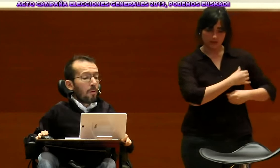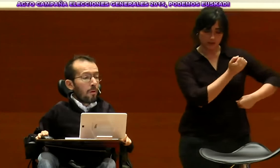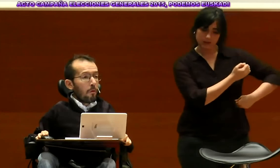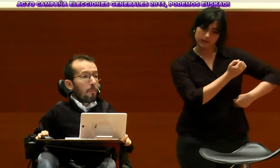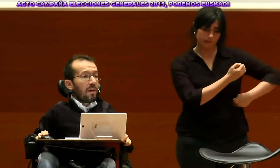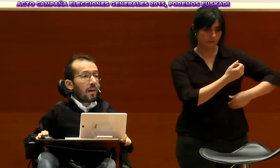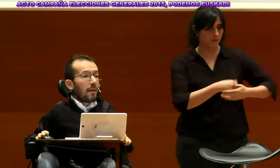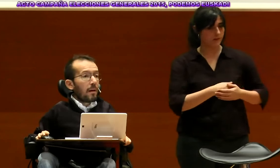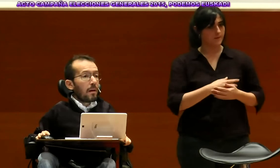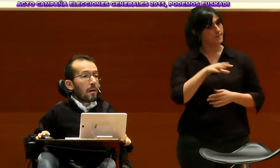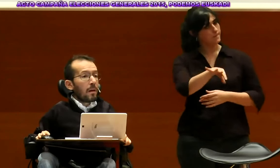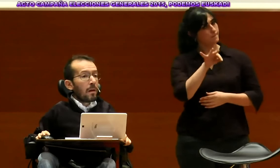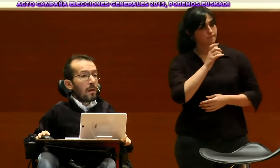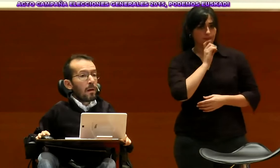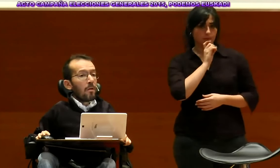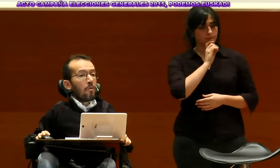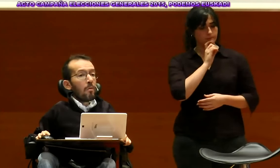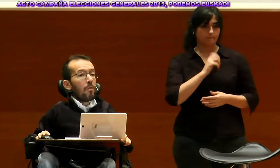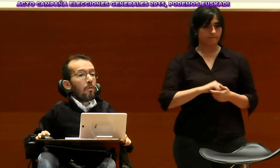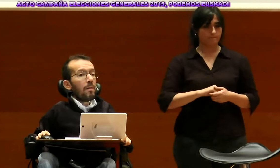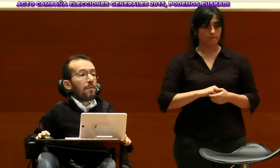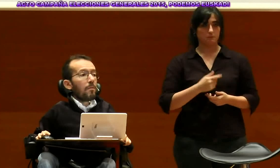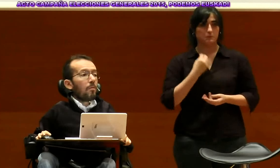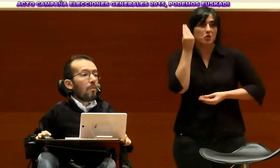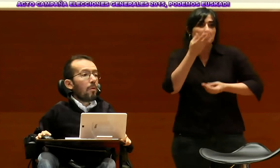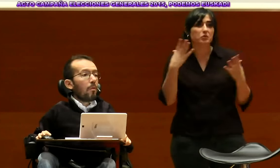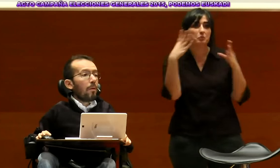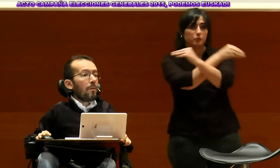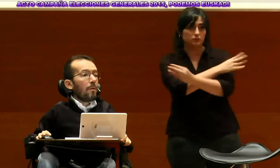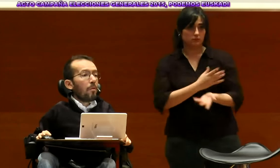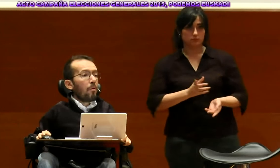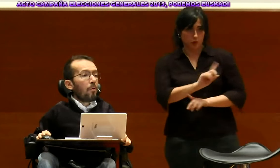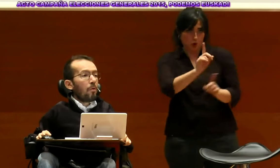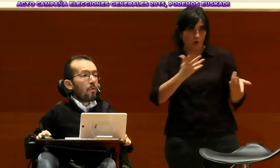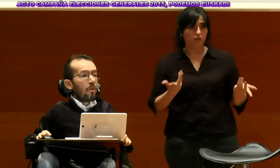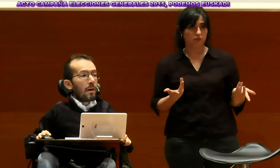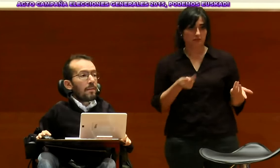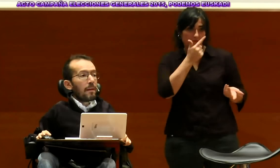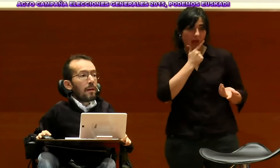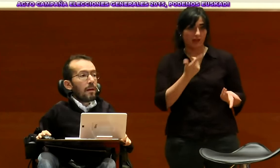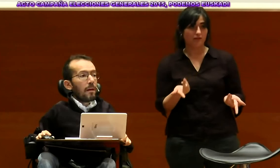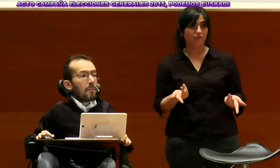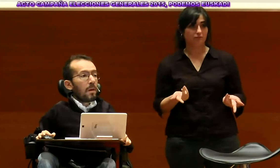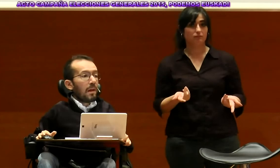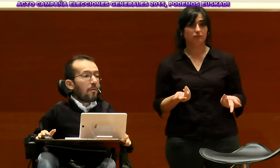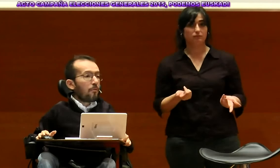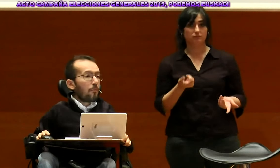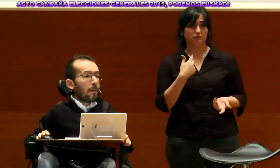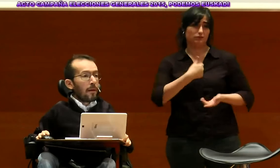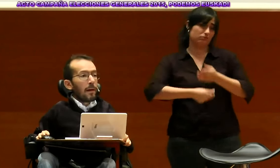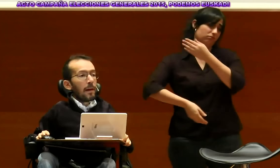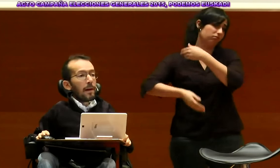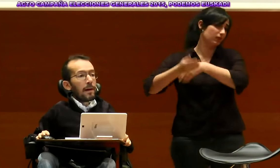decisión complicada y yo creo que no lo es, yo creo que no lo es. Yo hace